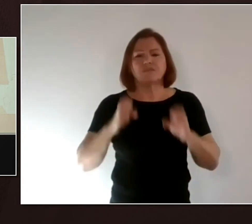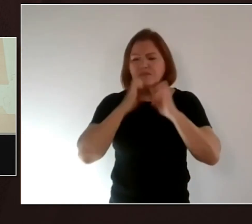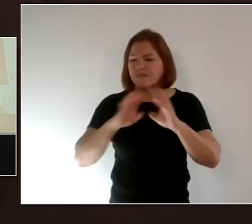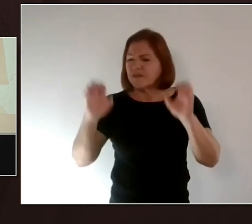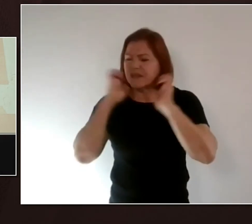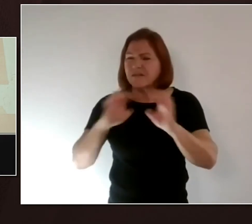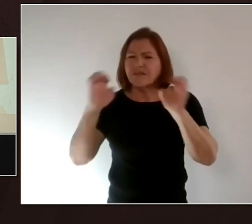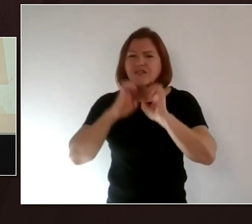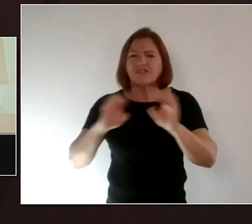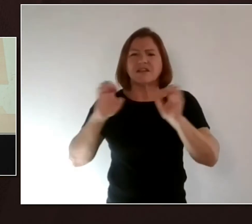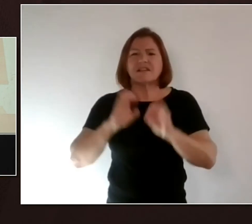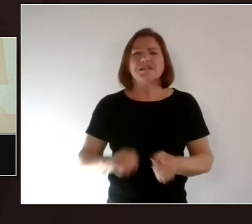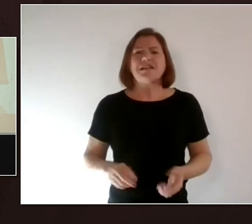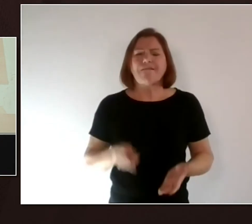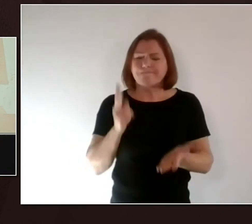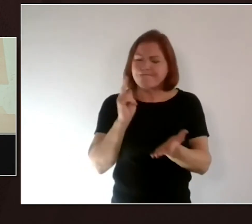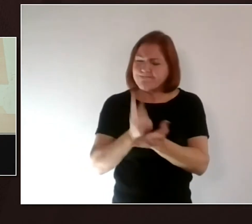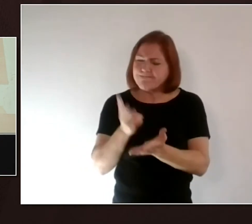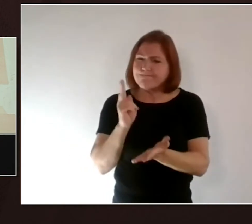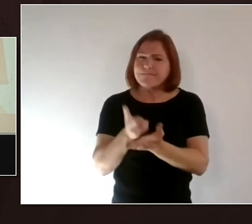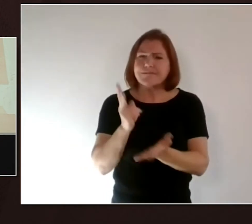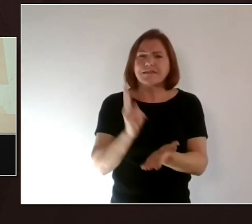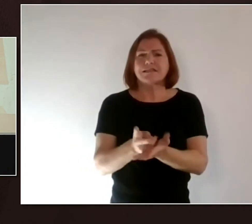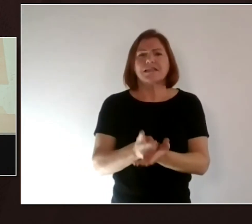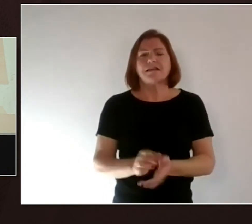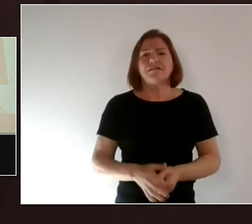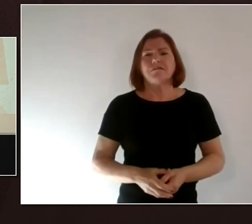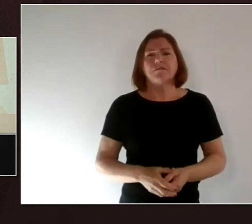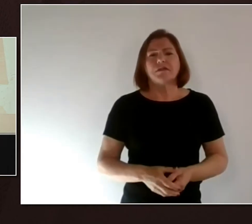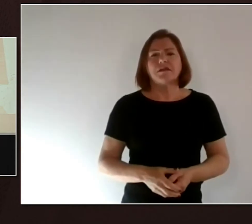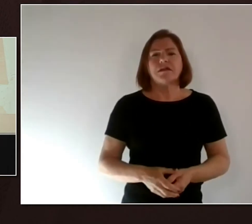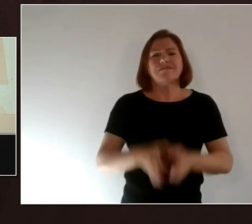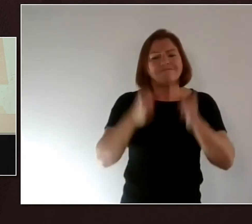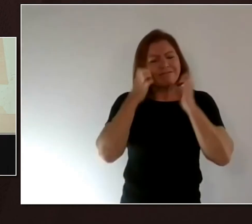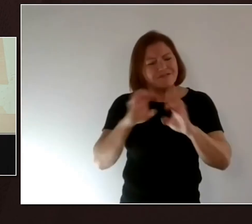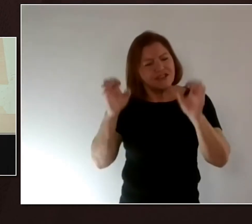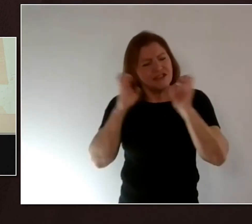Insta, quer seja oportuno, quer não. Vamos pregar o evangelho.